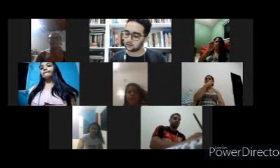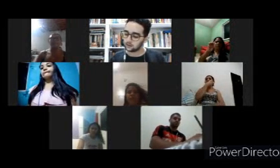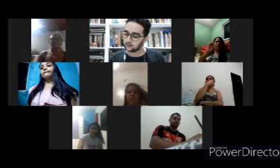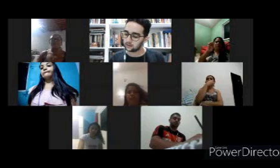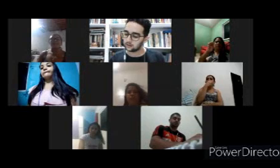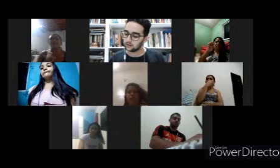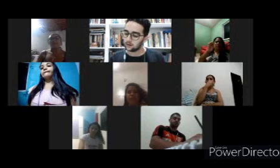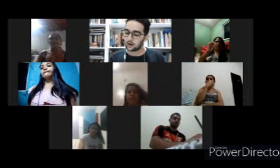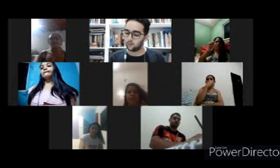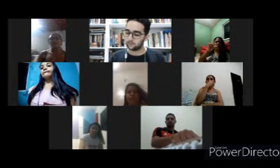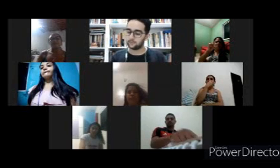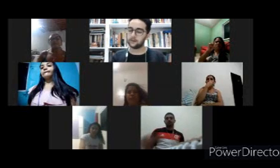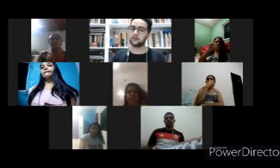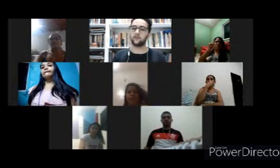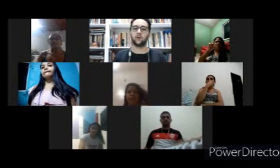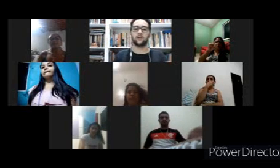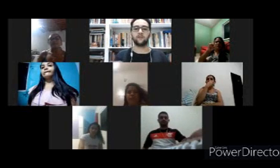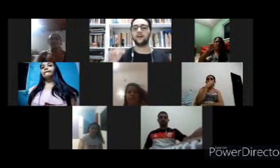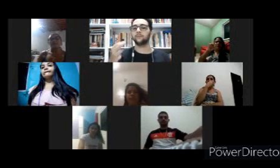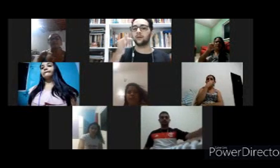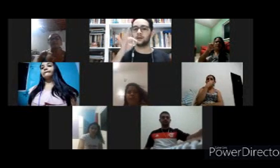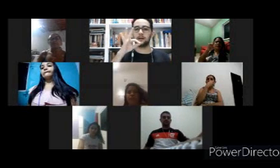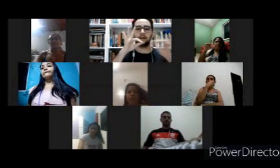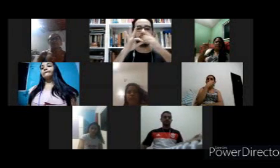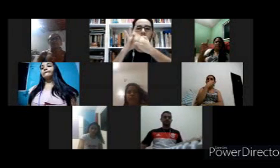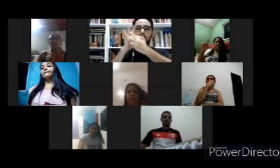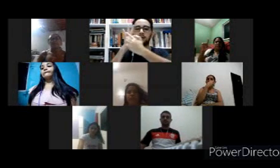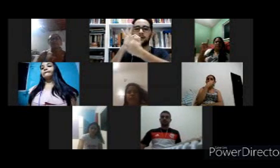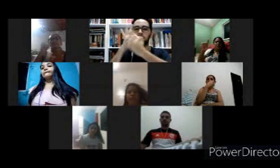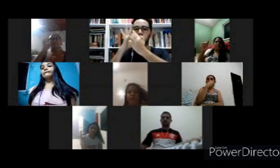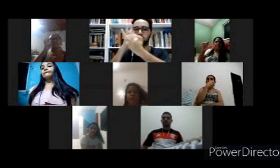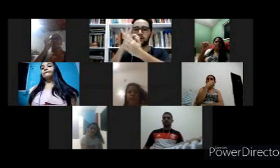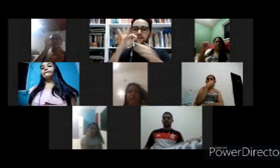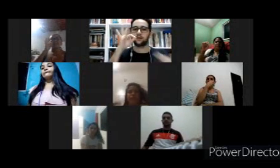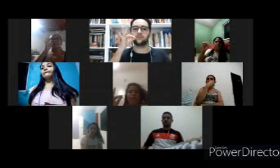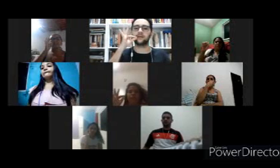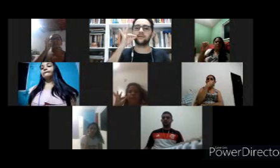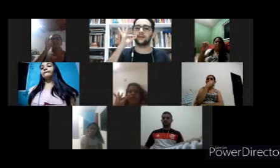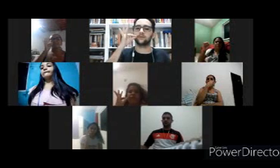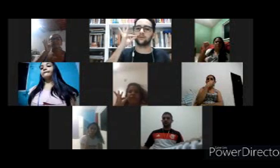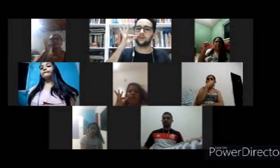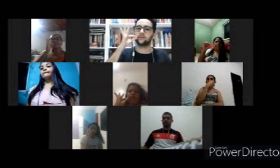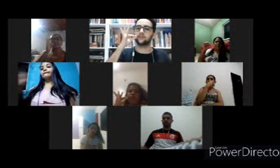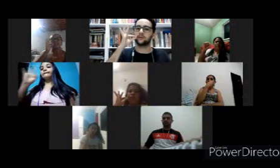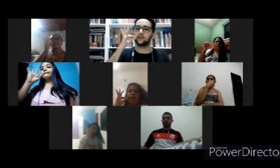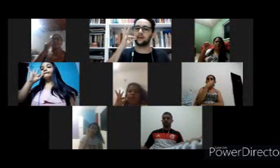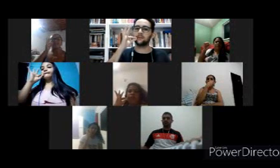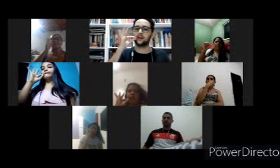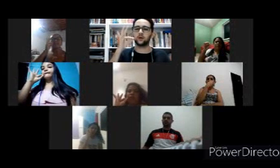E uma bebida, que foi o café, tem que deixar os 3 dedinhos levantados. Isso. Sempre lembrar de